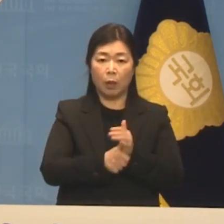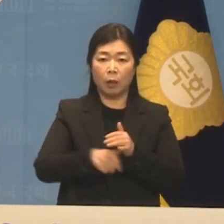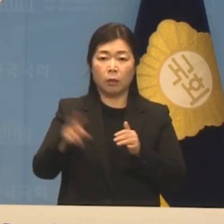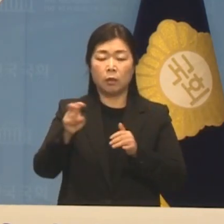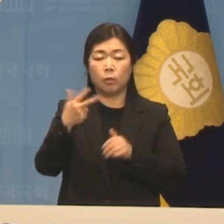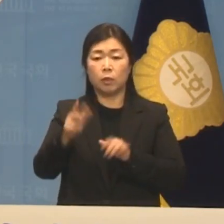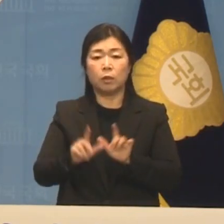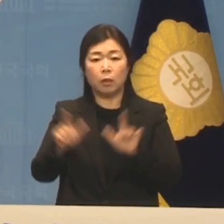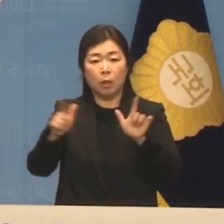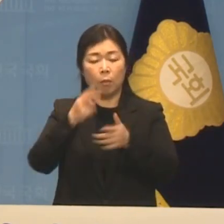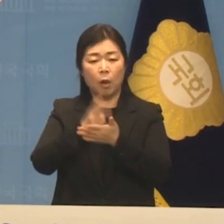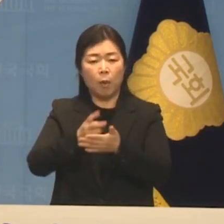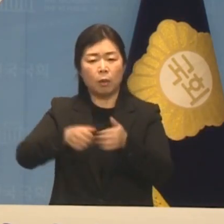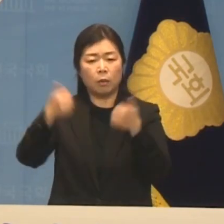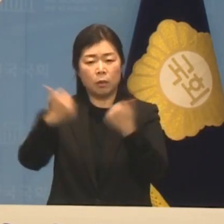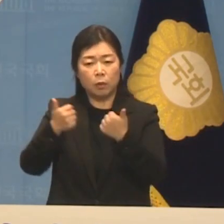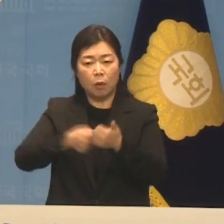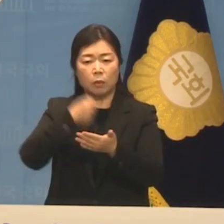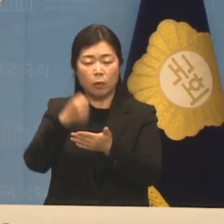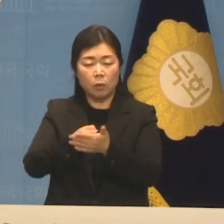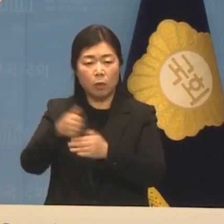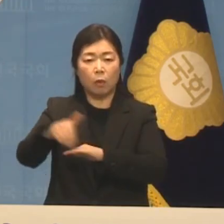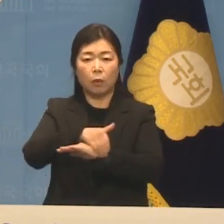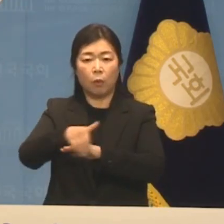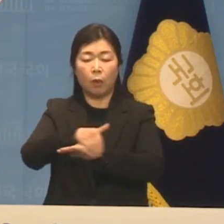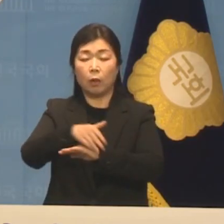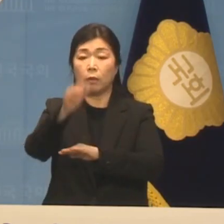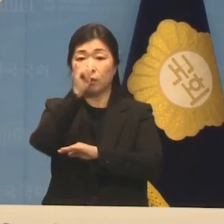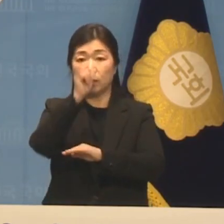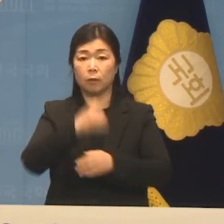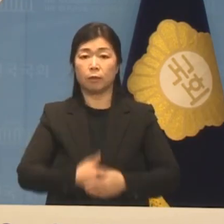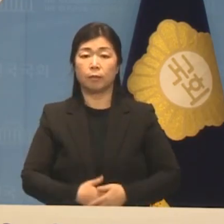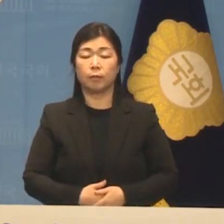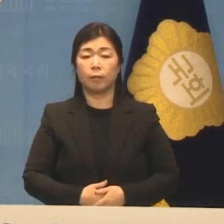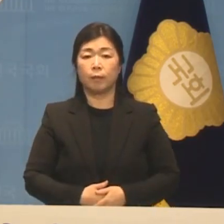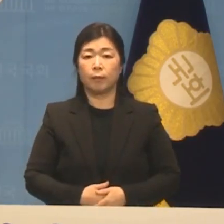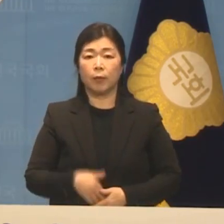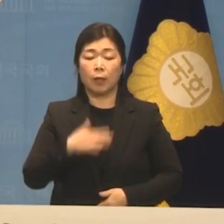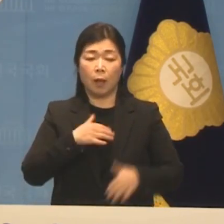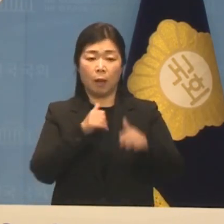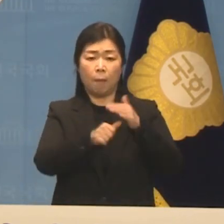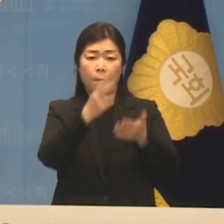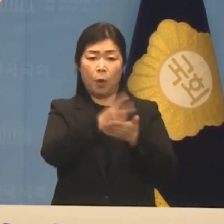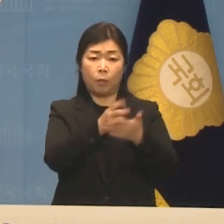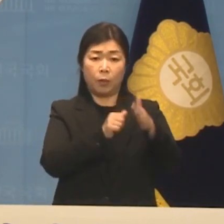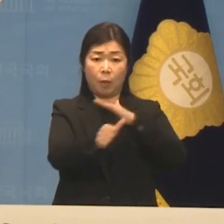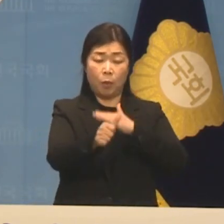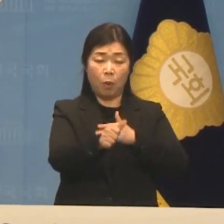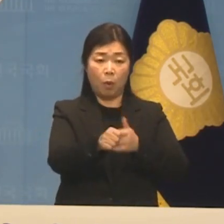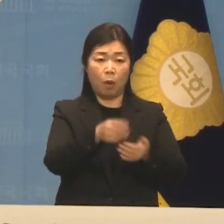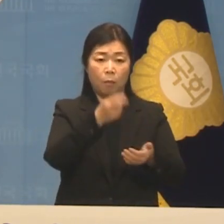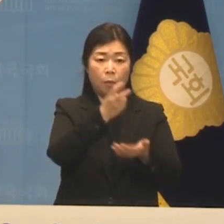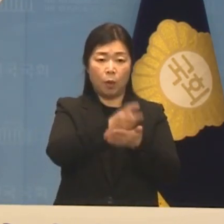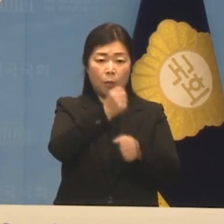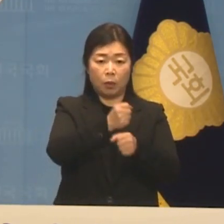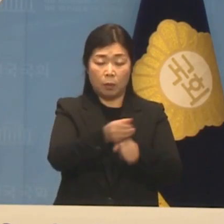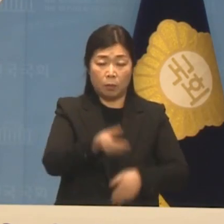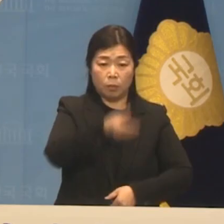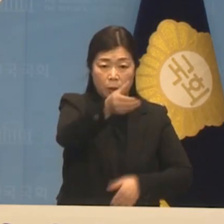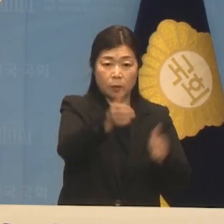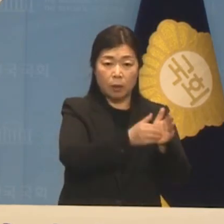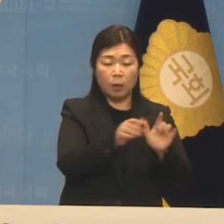27일에는 법안 의결이 예정되어 있습니다. 제가 대표 발의한 생활물류서비스